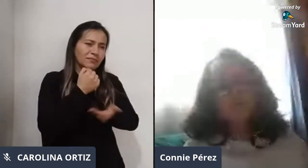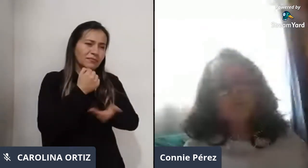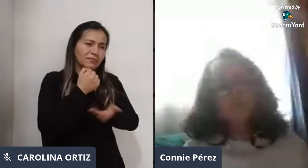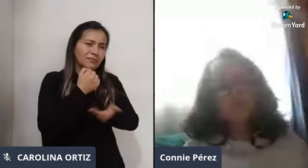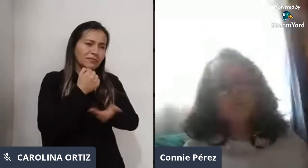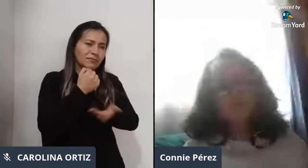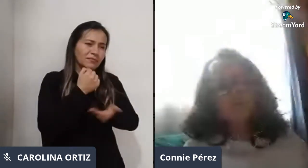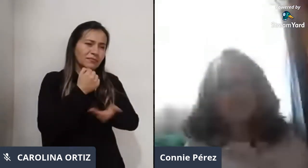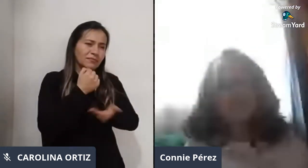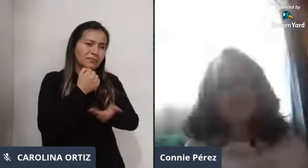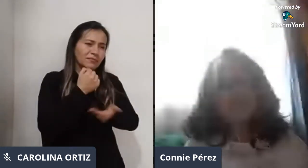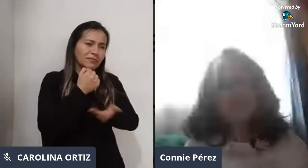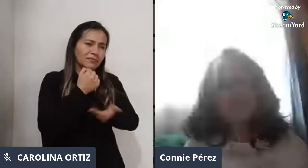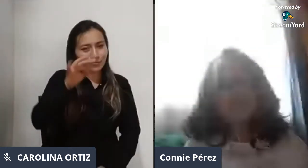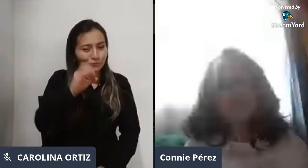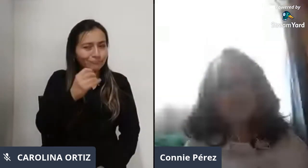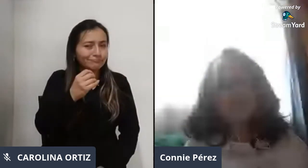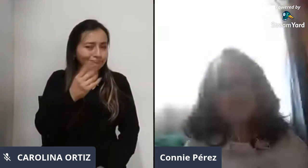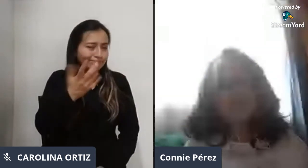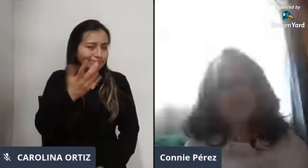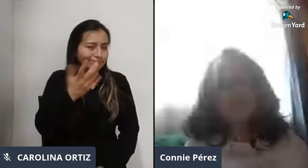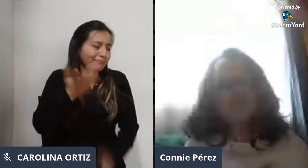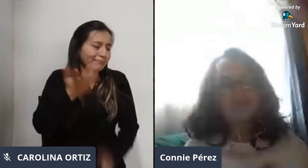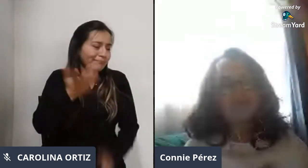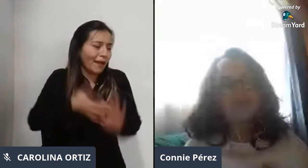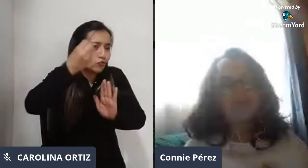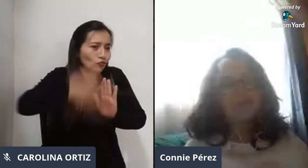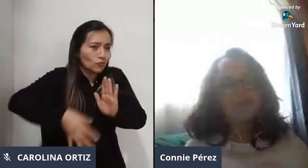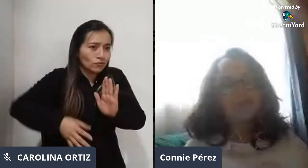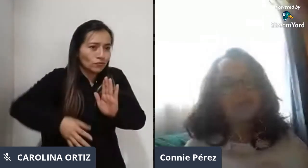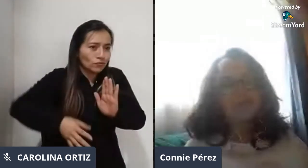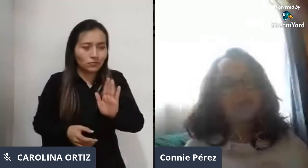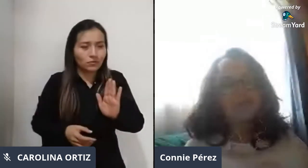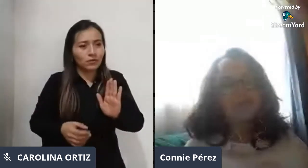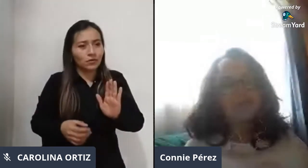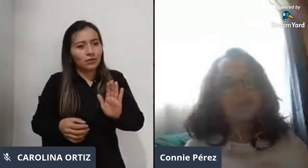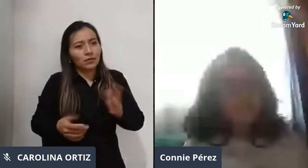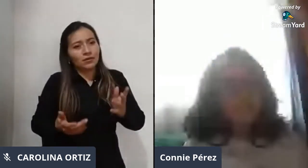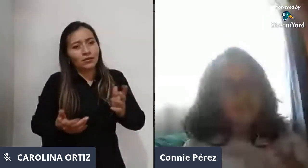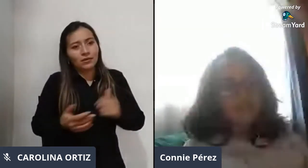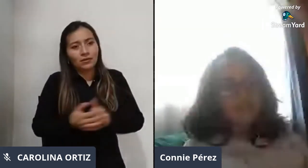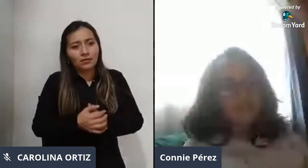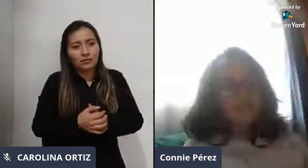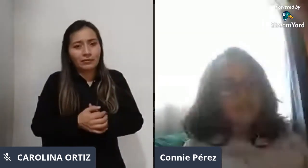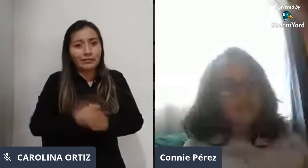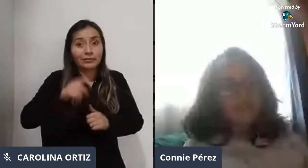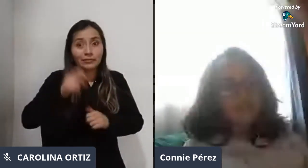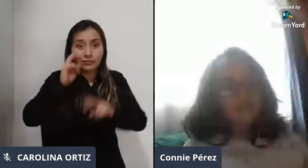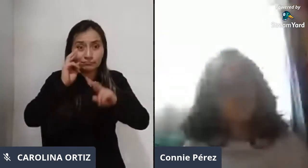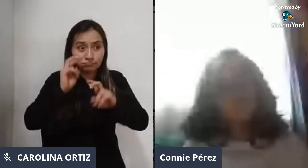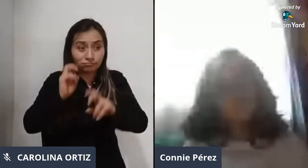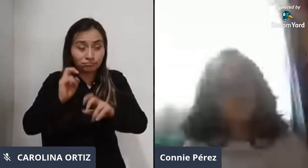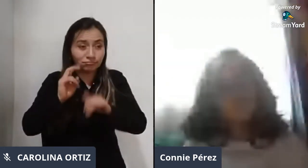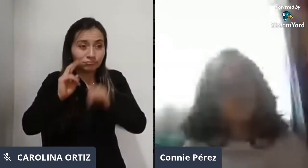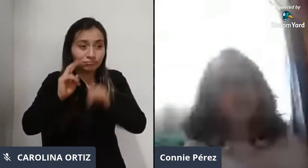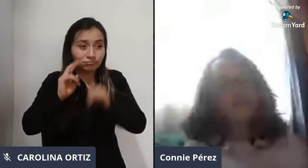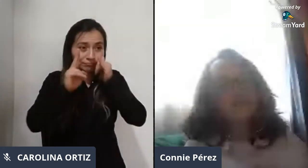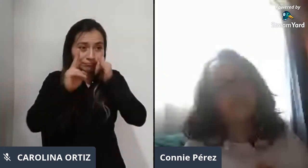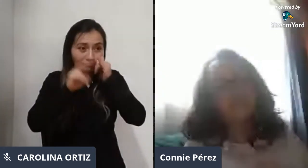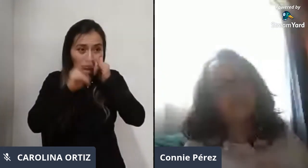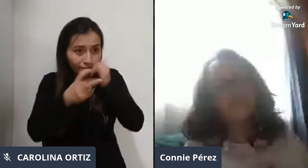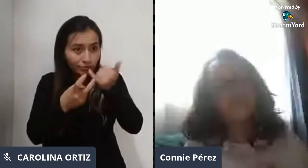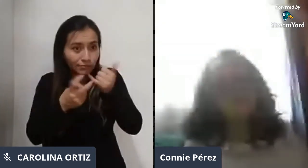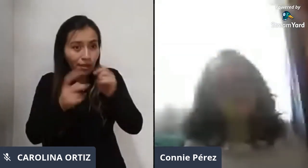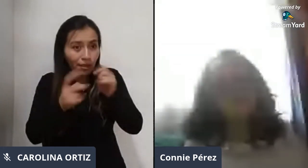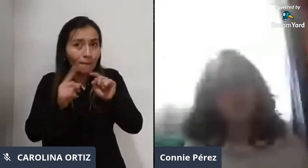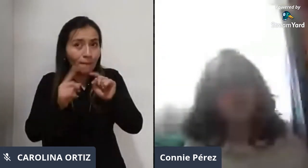alto costo, son tratamientos que requieren mucha investigación científica, para la que obviamente no hay